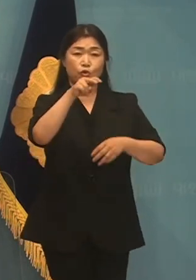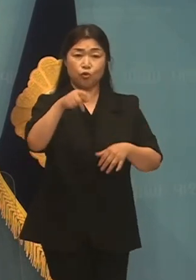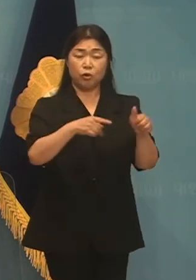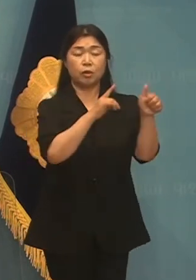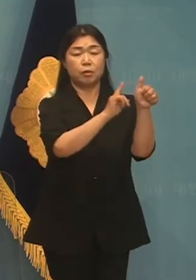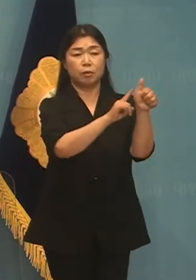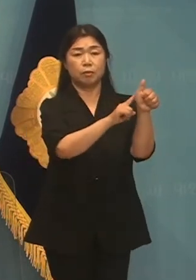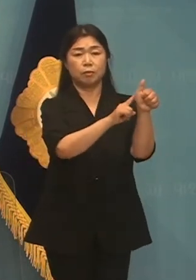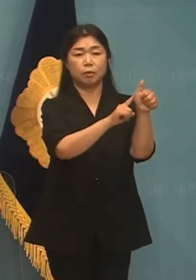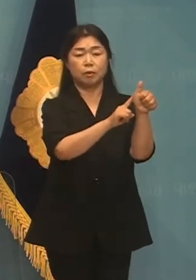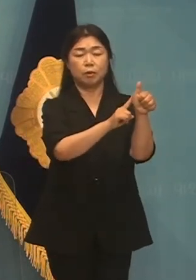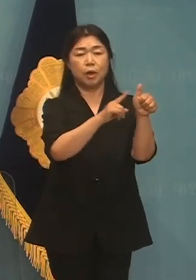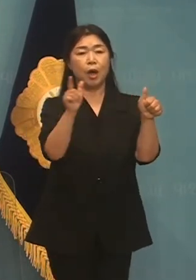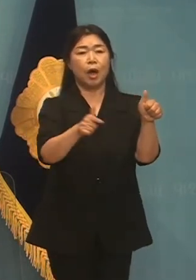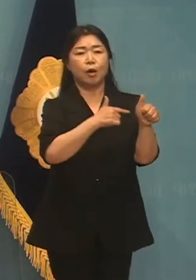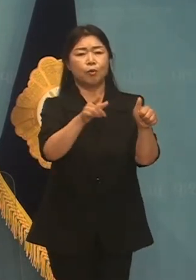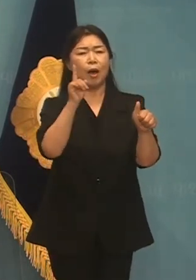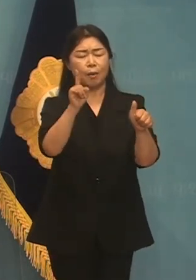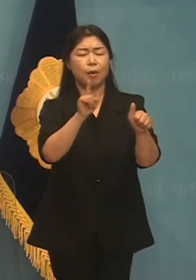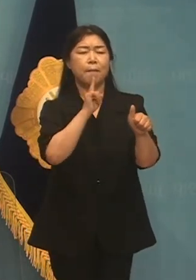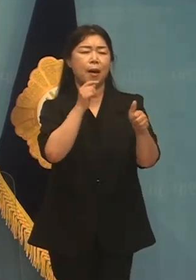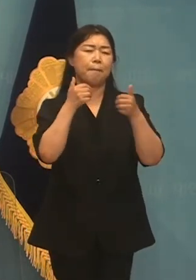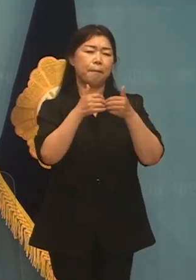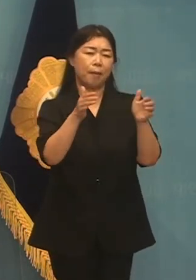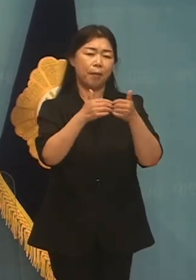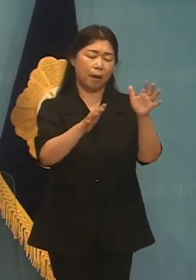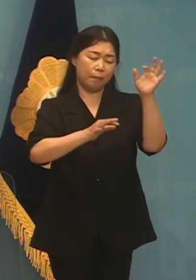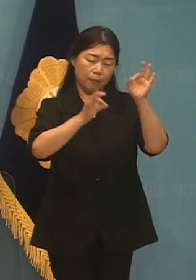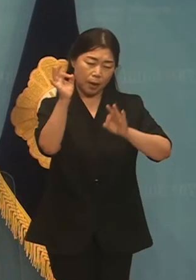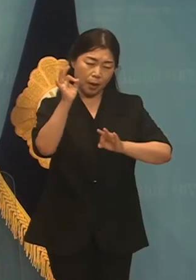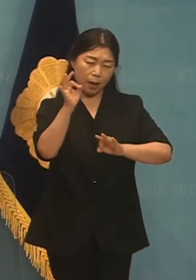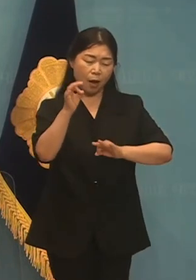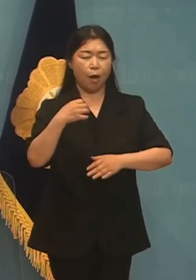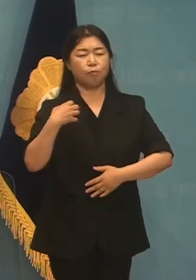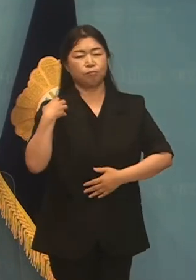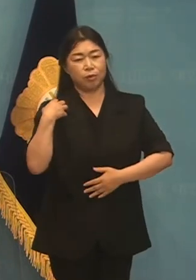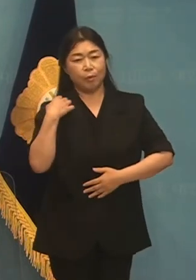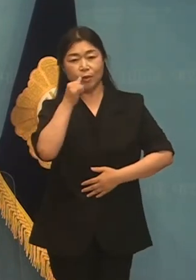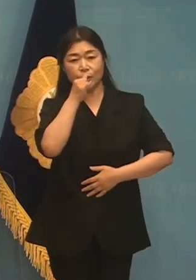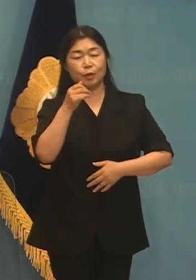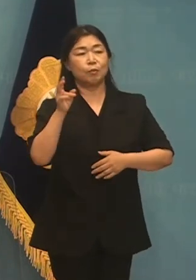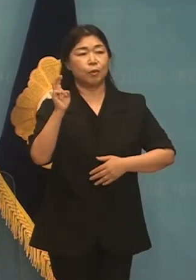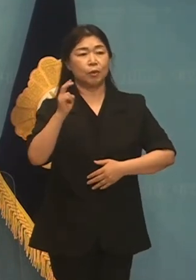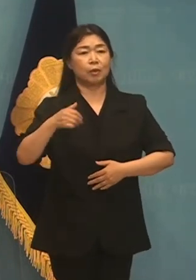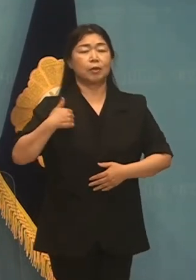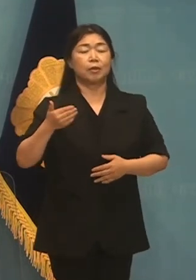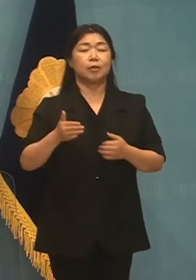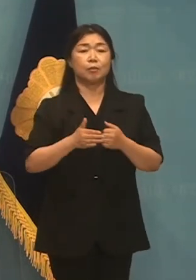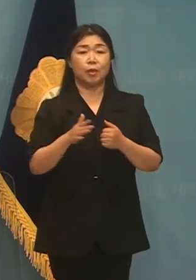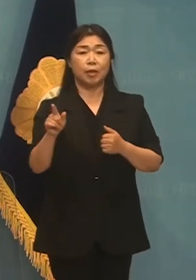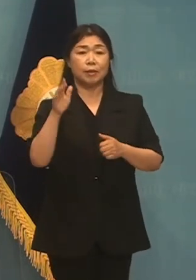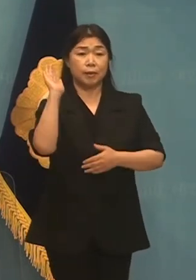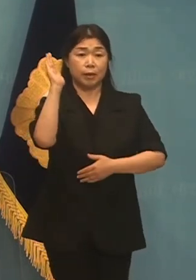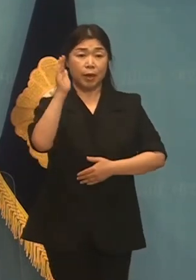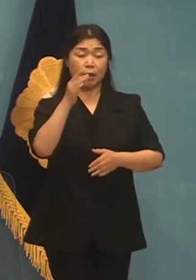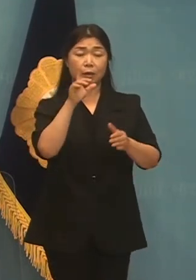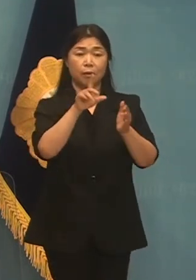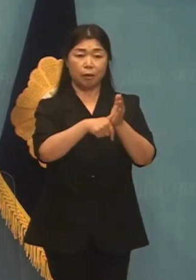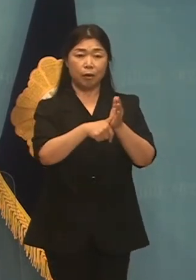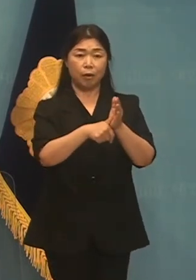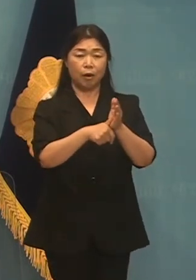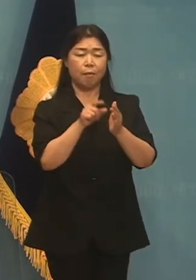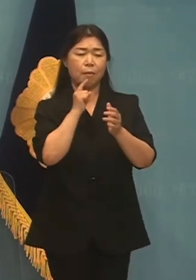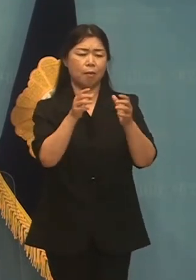캠프에서는 1일 1망은 논란이 부담이 됐는지 이제 다른 현장에서